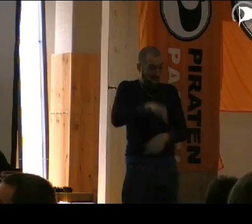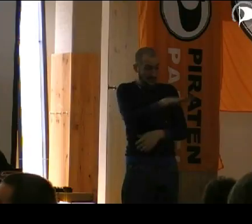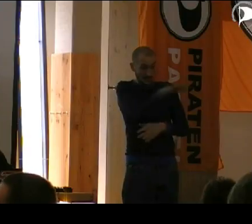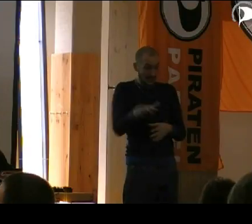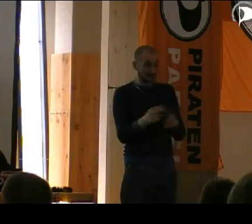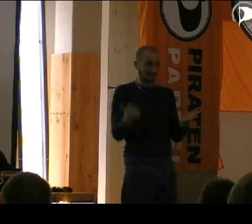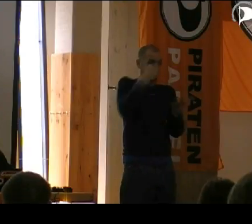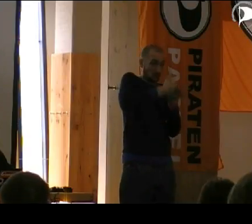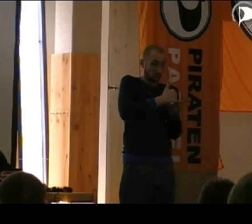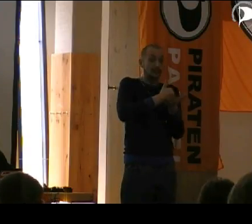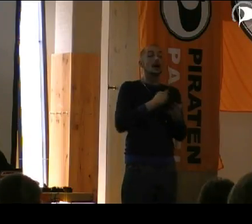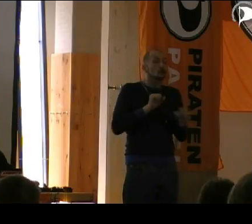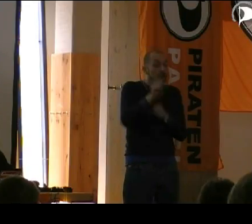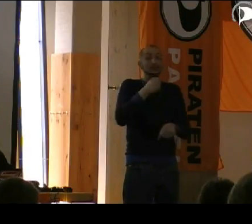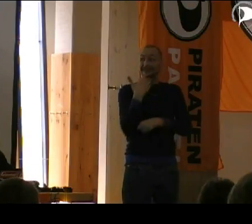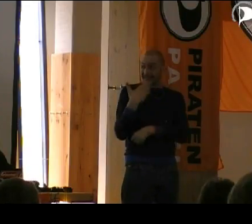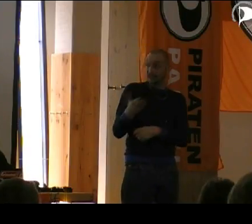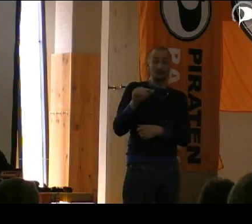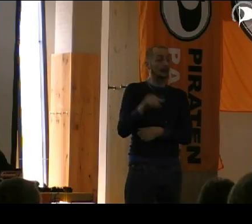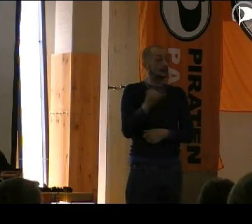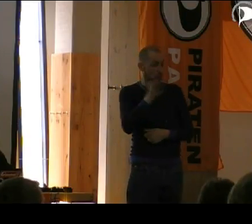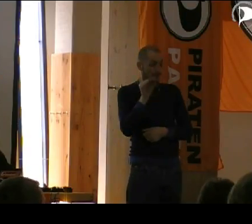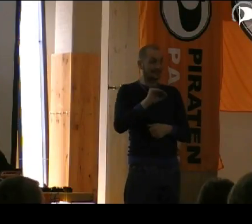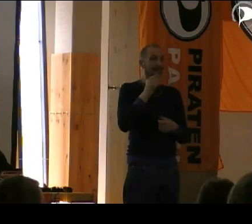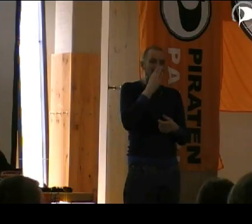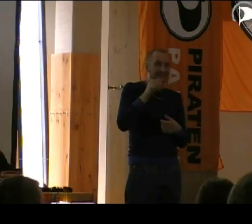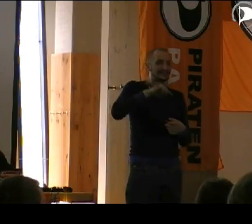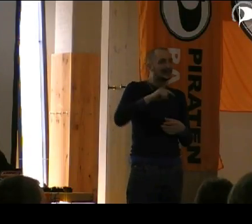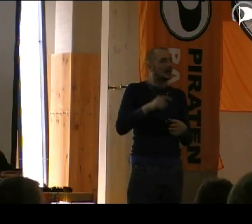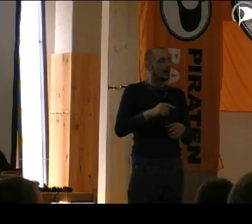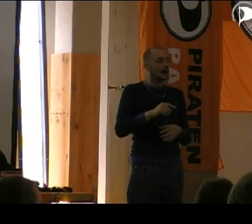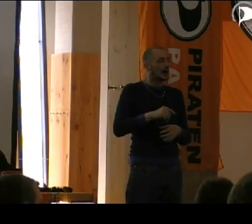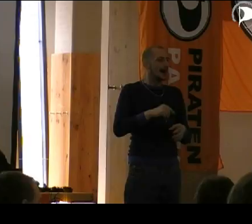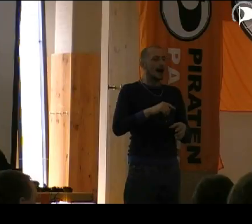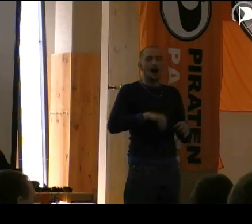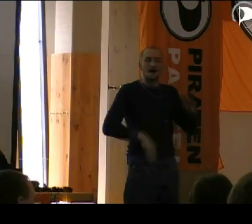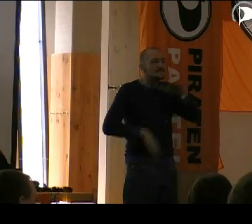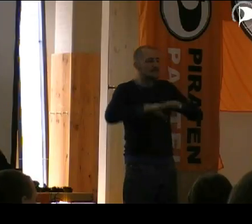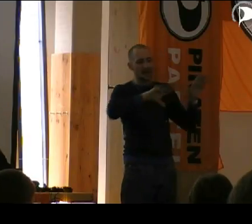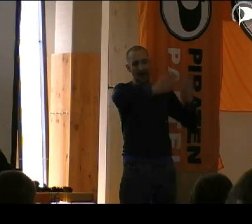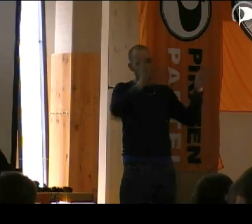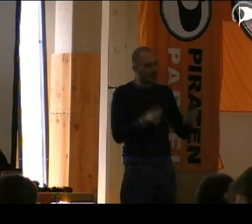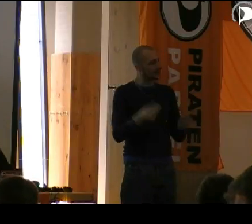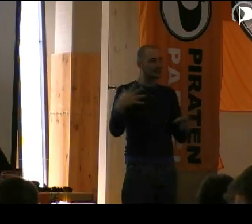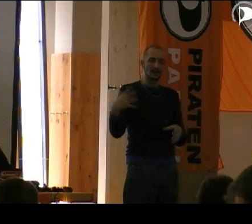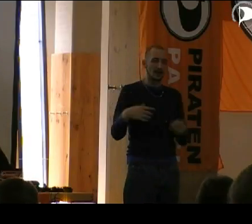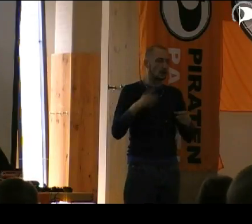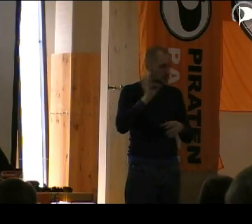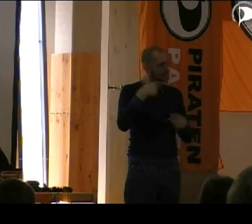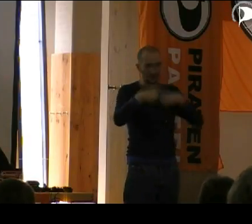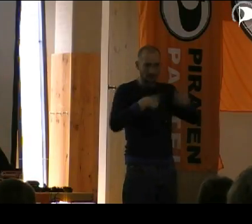trotzdem herzlichen dank an thomas auf den sind nicht ganz rund gelaufen ist an der neuen schatzmeisters wissen